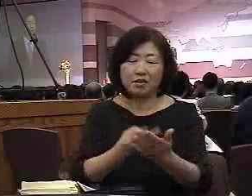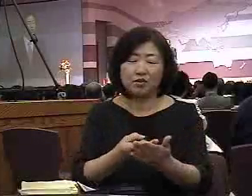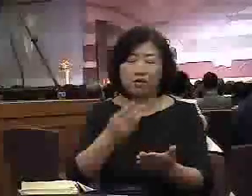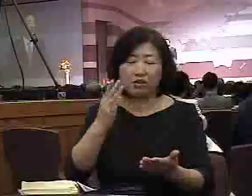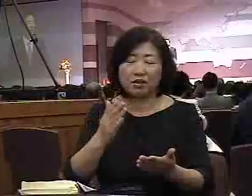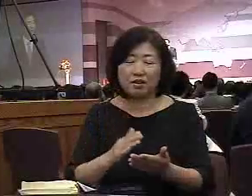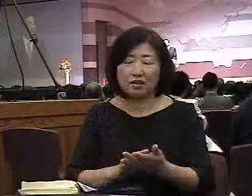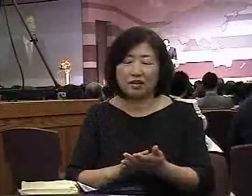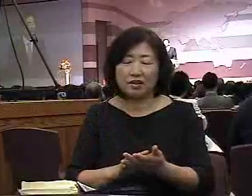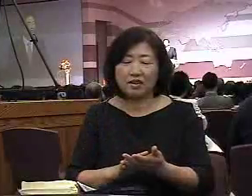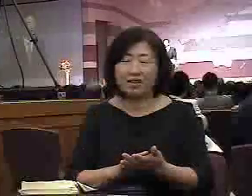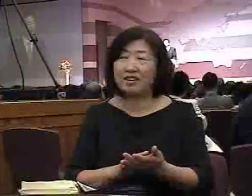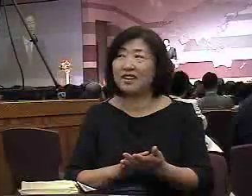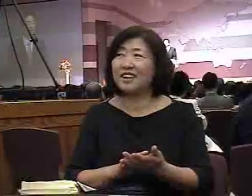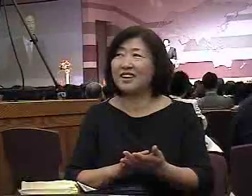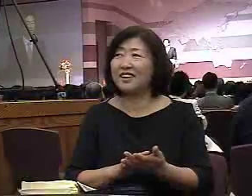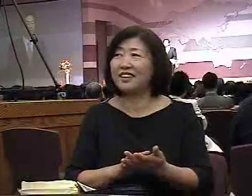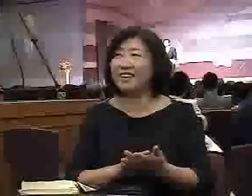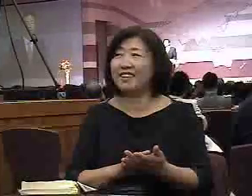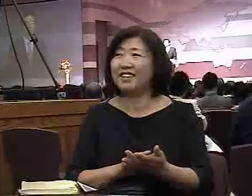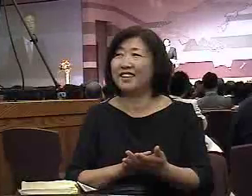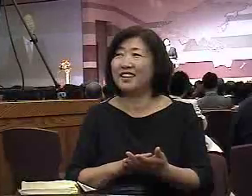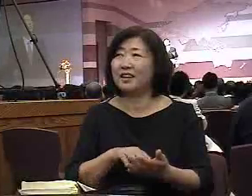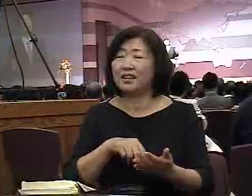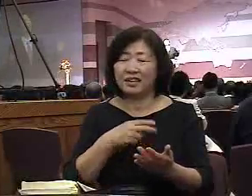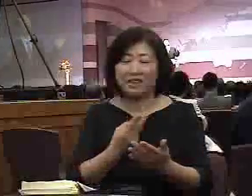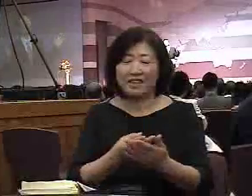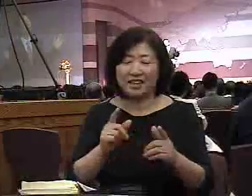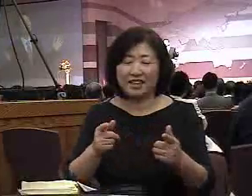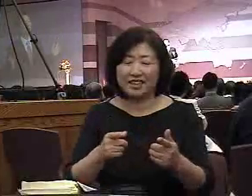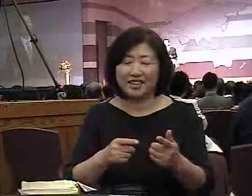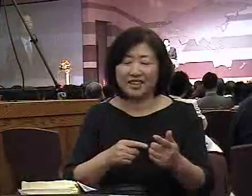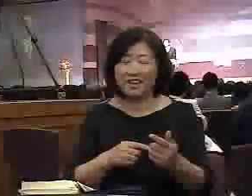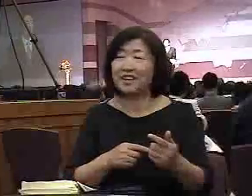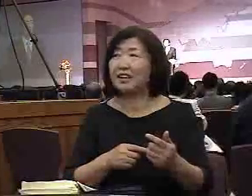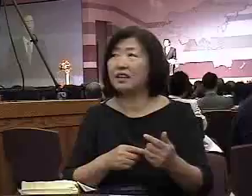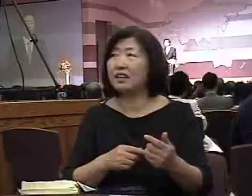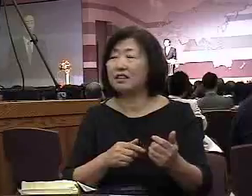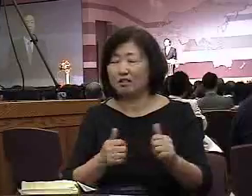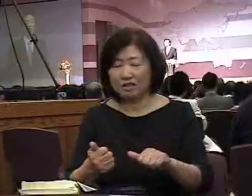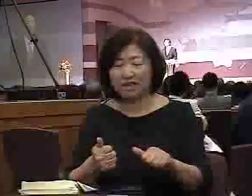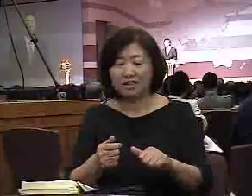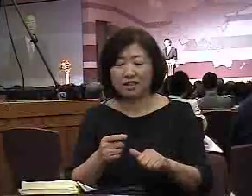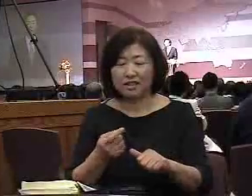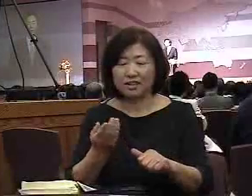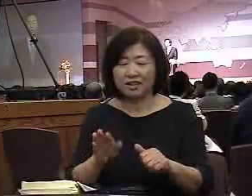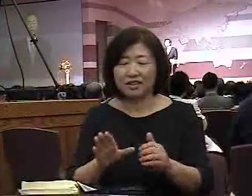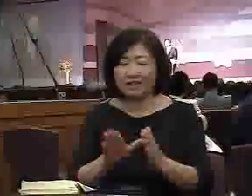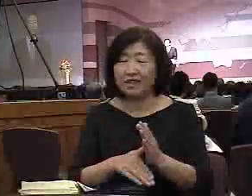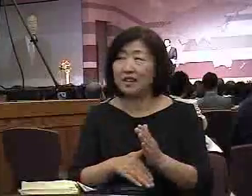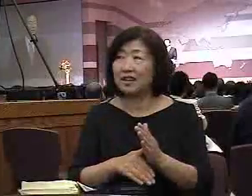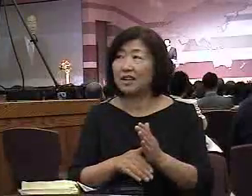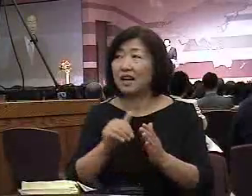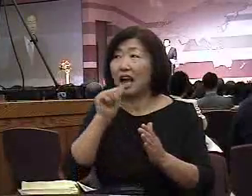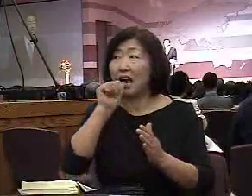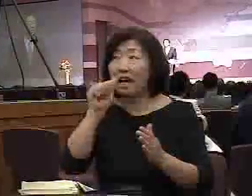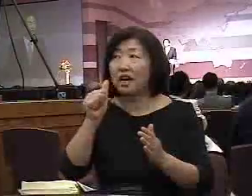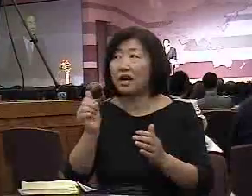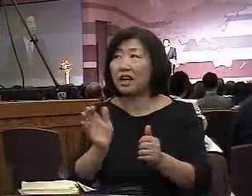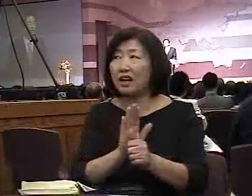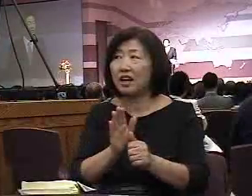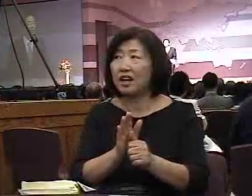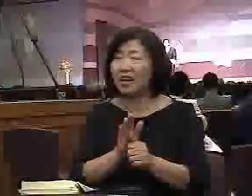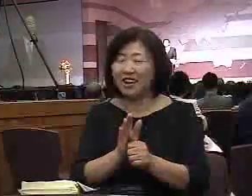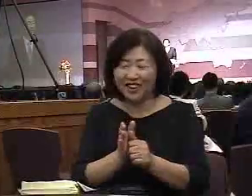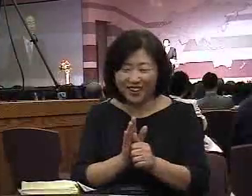자빠지죠. 그건 넘어지는 게 아니에요. 자빠지는 겁니다. 자빠져서 죽는다고 울어요. 그런데 그럴 때는 절대로 위로 못 받습니다. 엉덩이 한 대